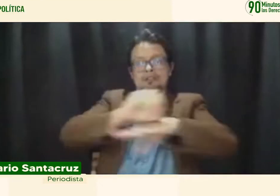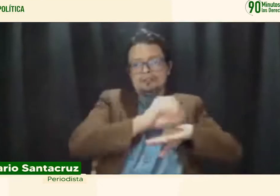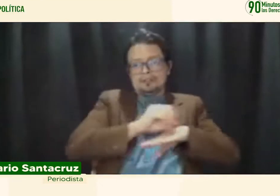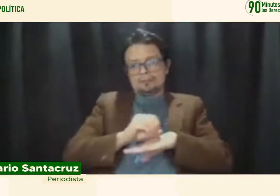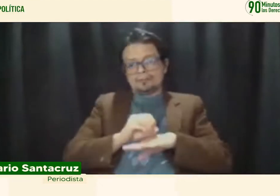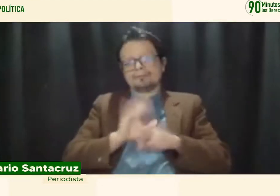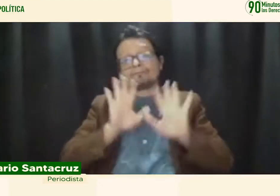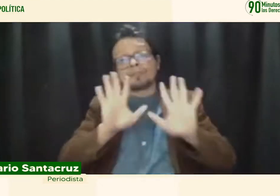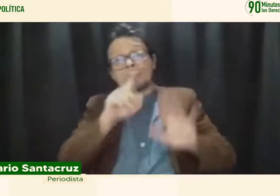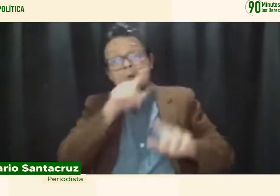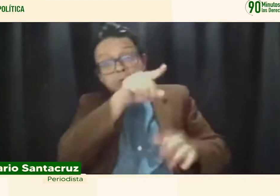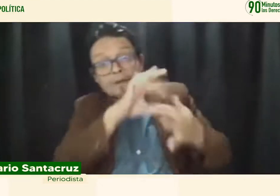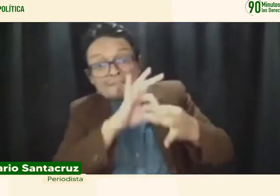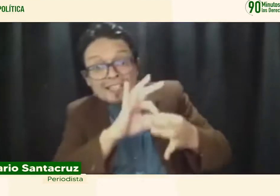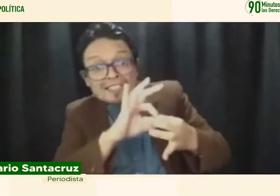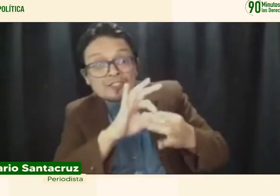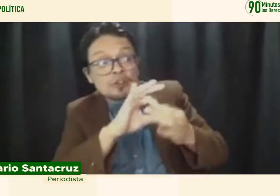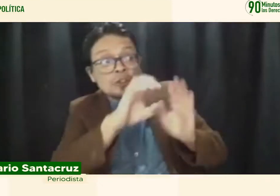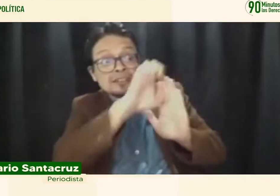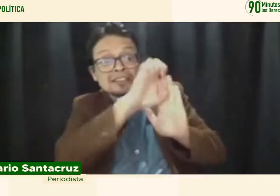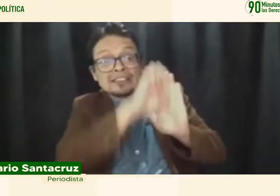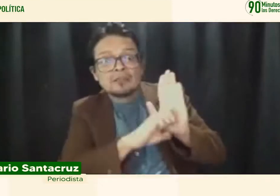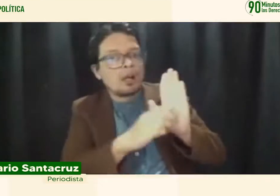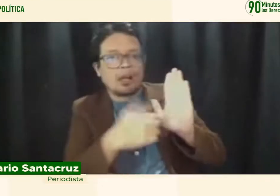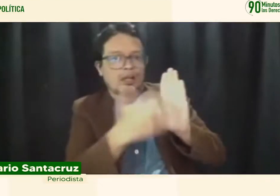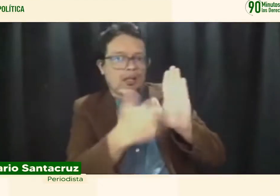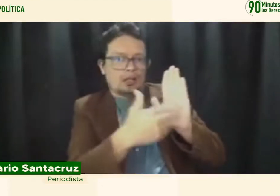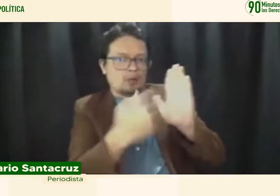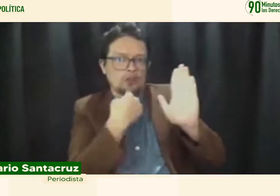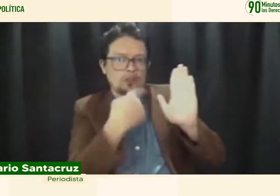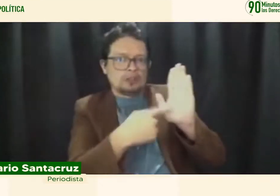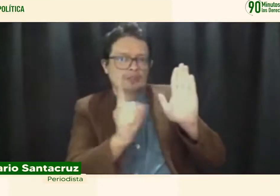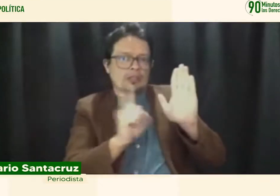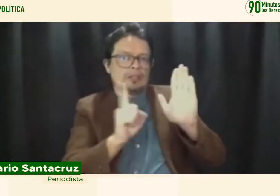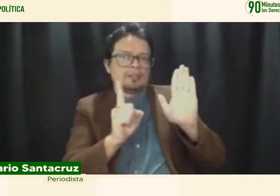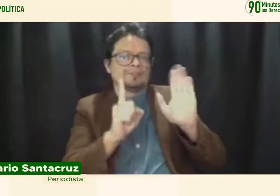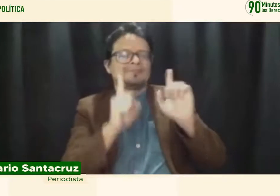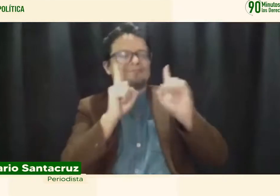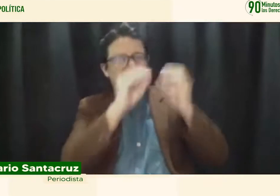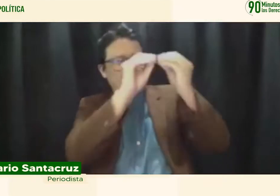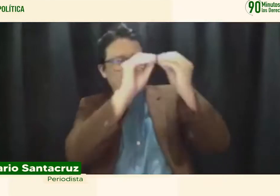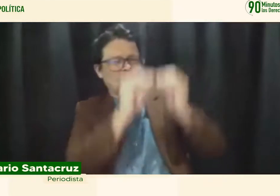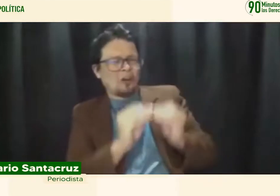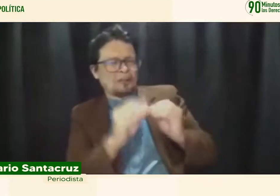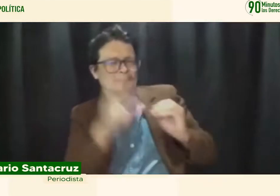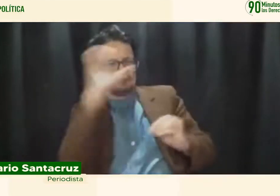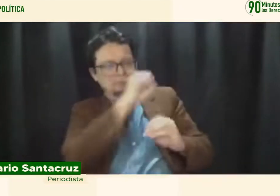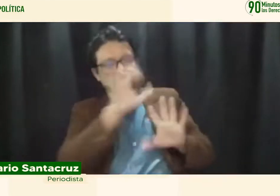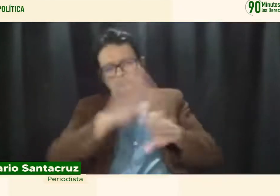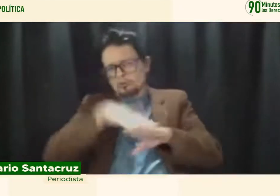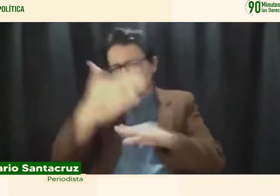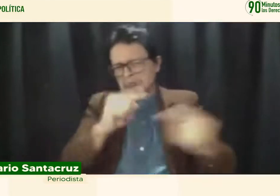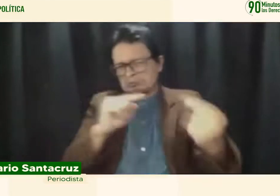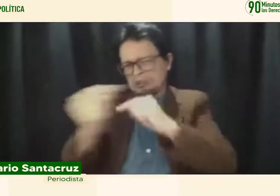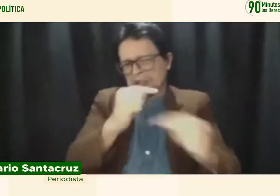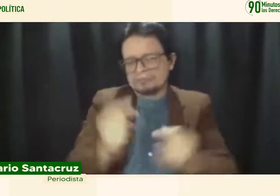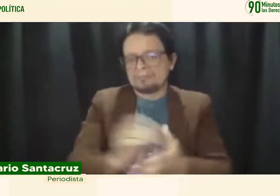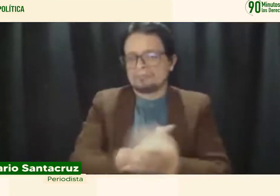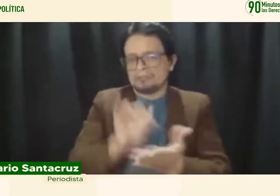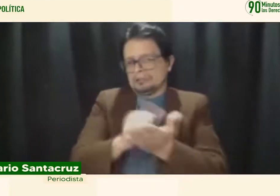y de cada uno y de la naturaleza de cada organización por ejemplo si entrenas como cuando usamos los estatutos los estatutos de penas con